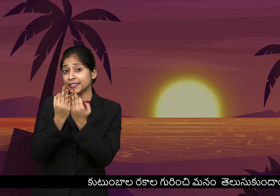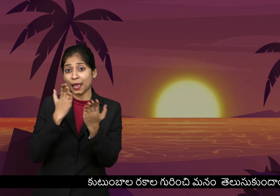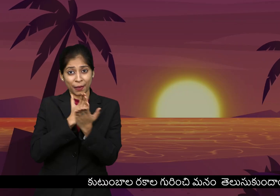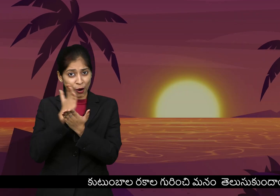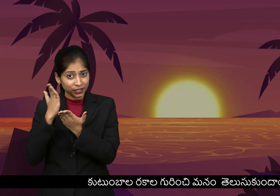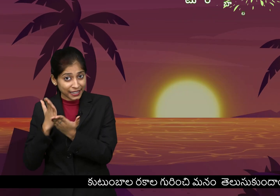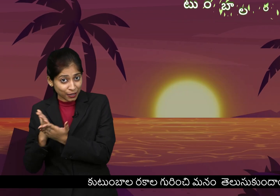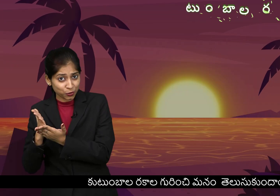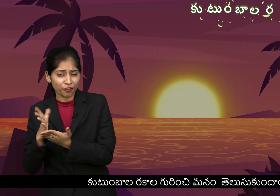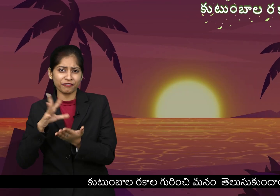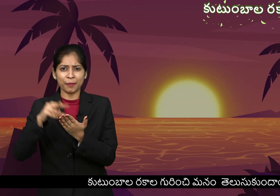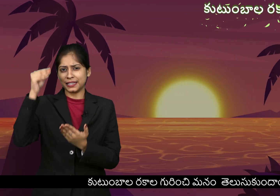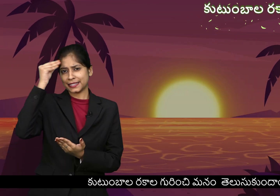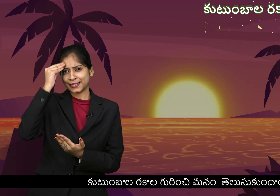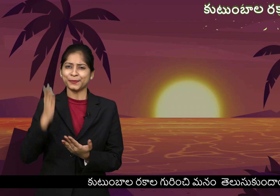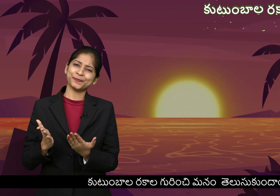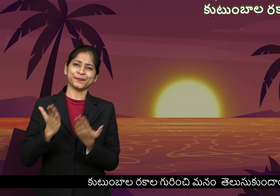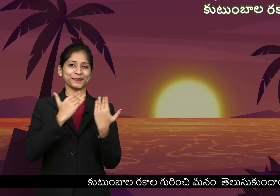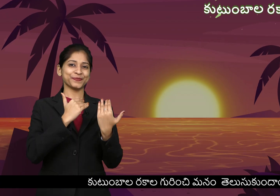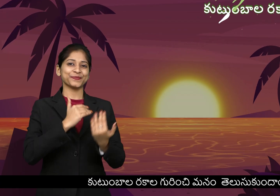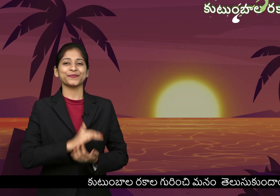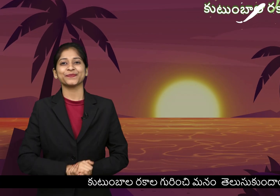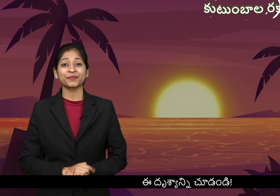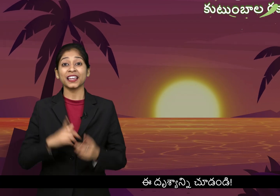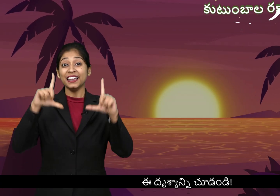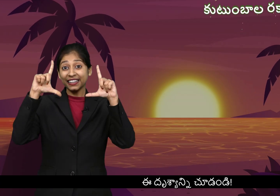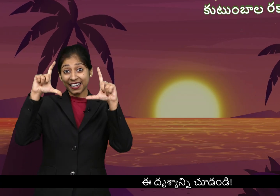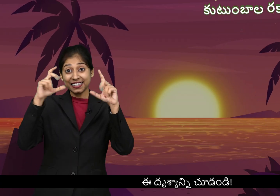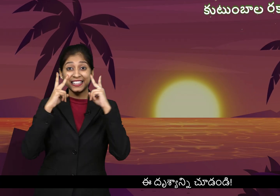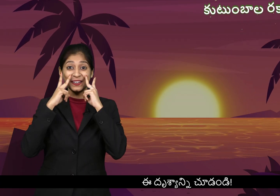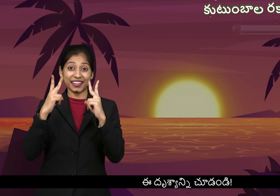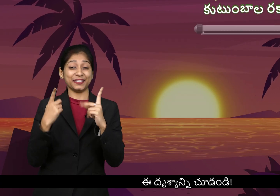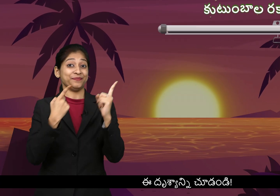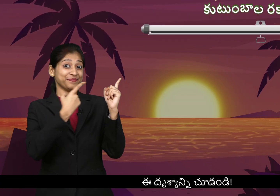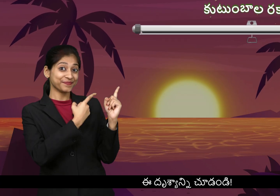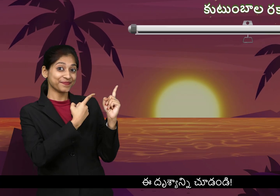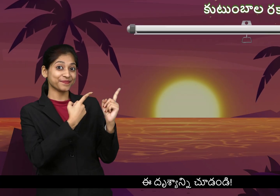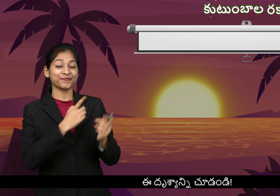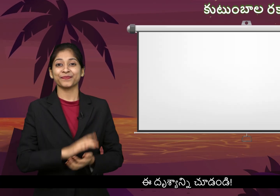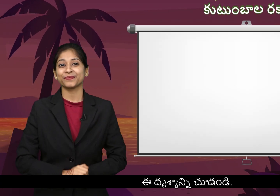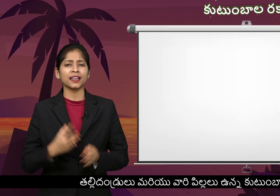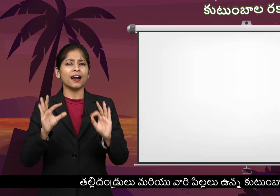కుటుంబాల రకాల గురించి మనం తెలుసుకుందాం. ఈ దృశ్యాన్ని చూడండి.